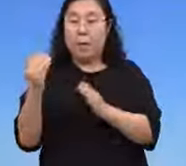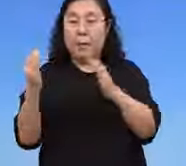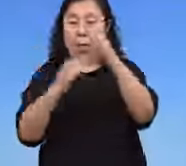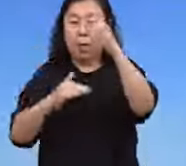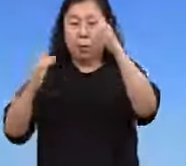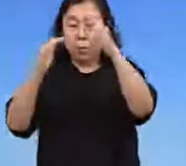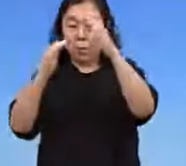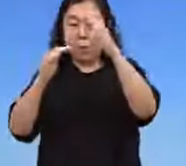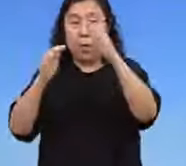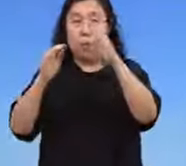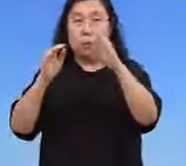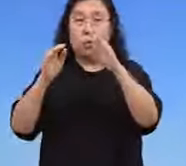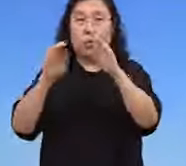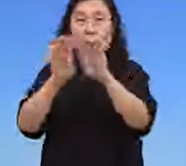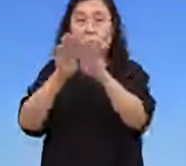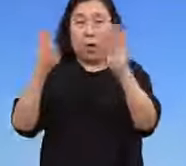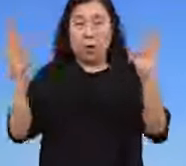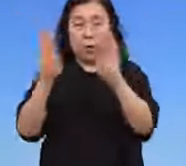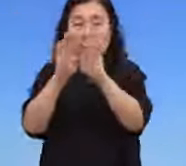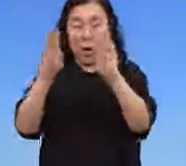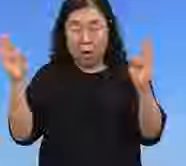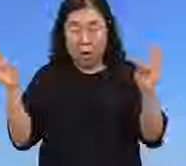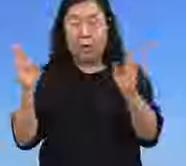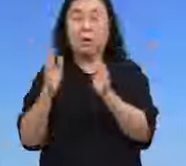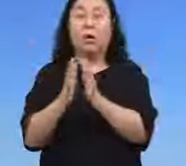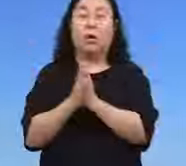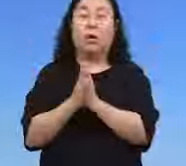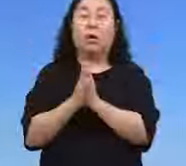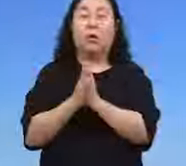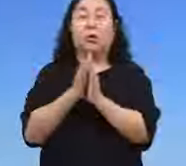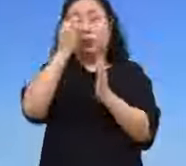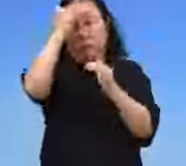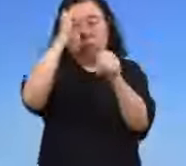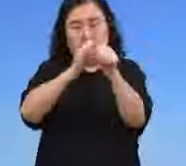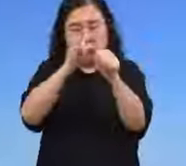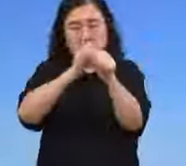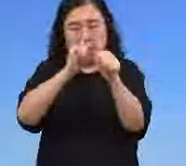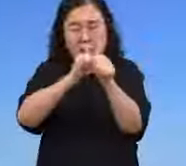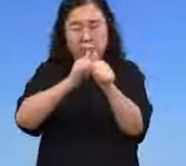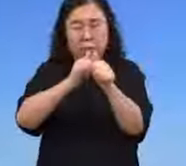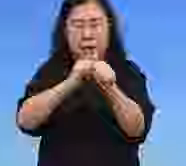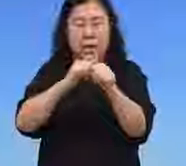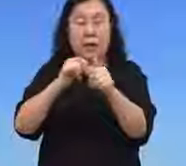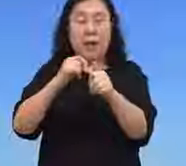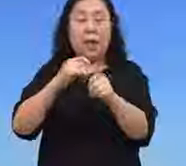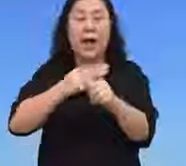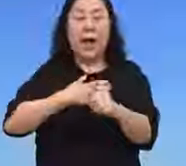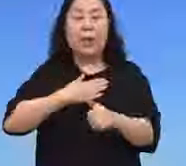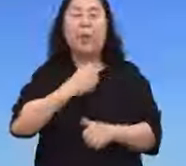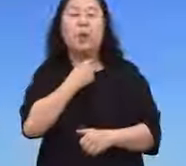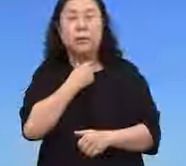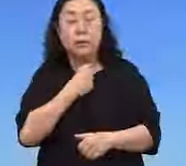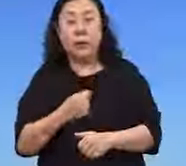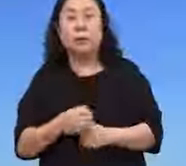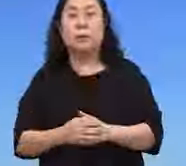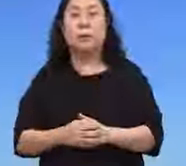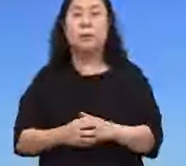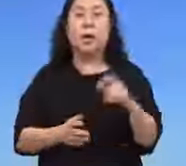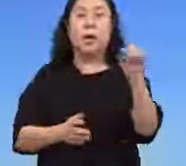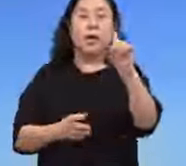충성했는지를 밝히려는 것이다. 이 대목을 읽는데요, 14절 말씀이 불쑥 떠오르는 겁니다. 사실 이